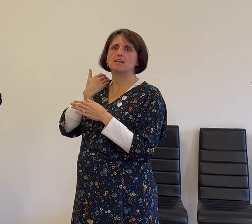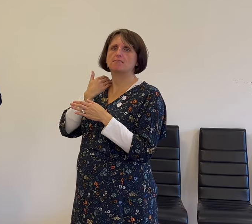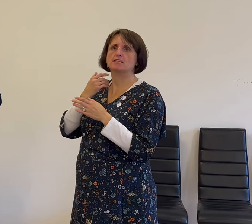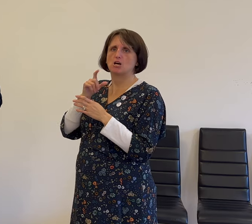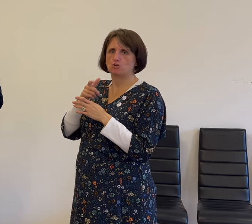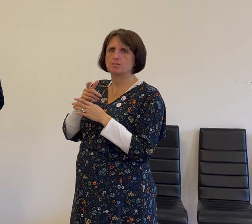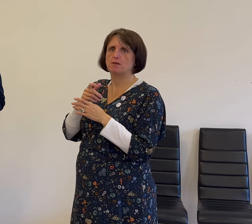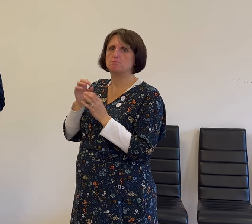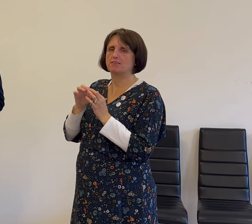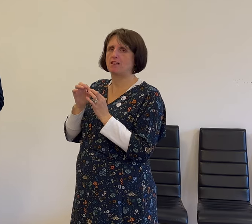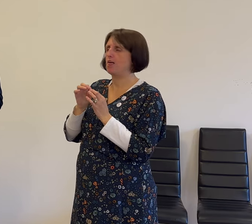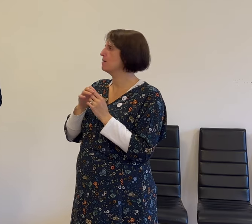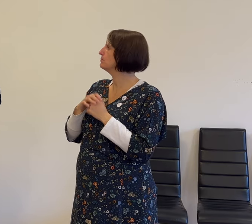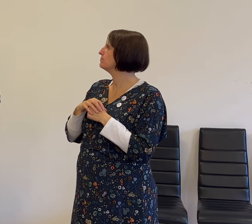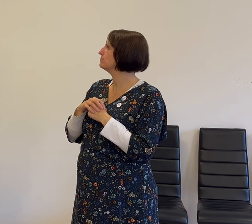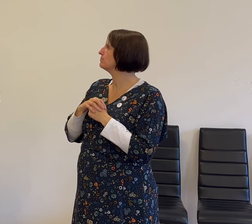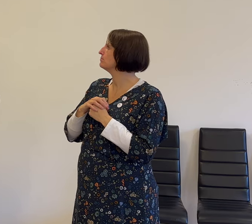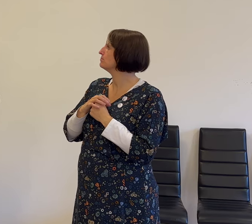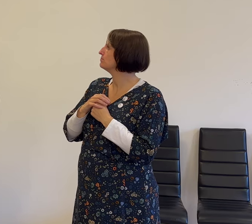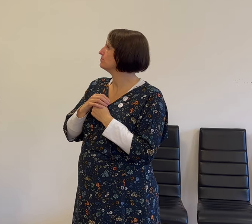očekávám tu odpověď někde odinut.